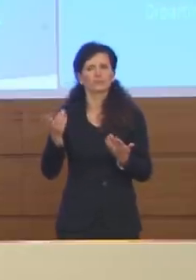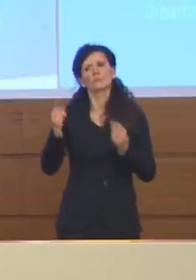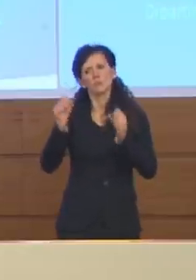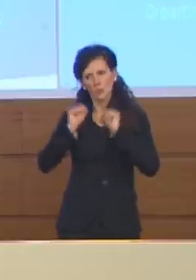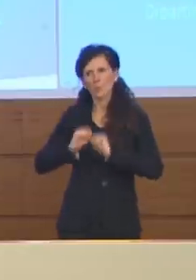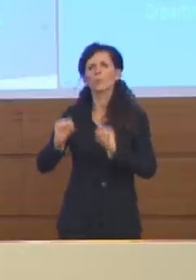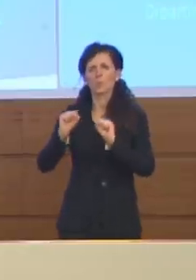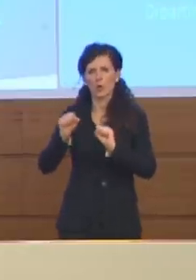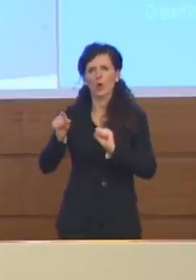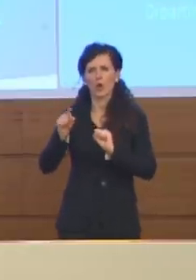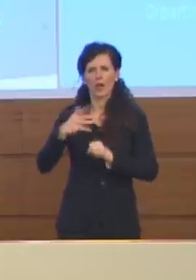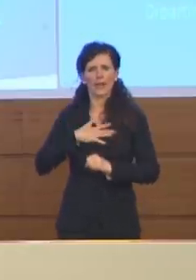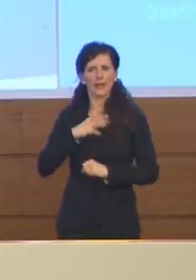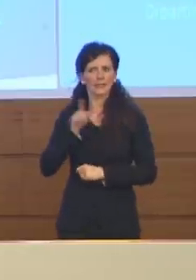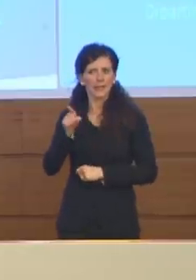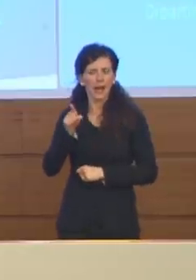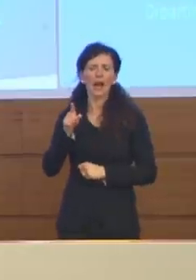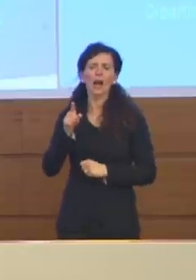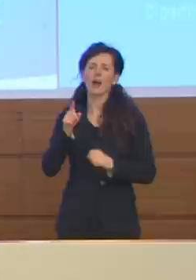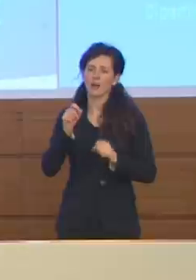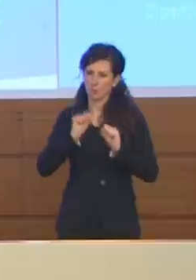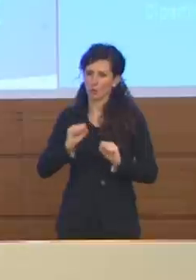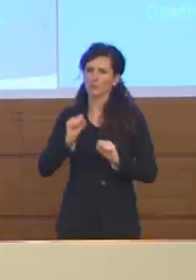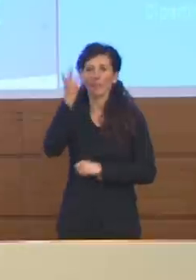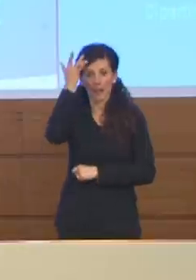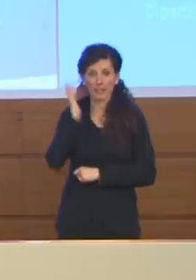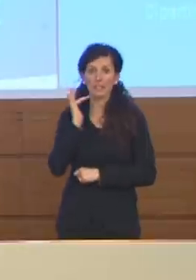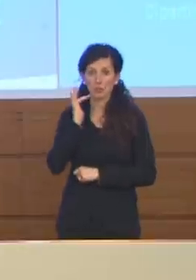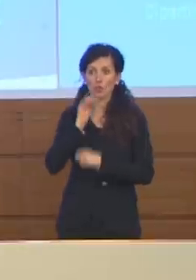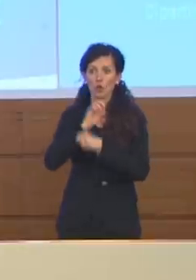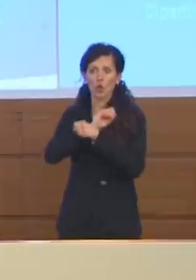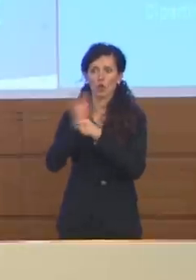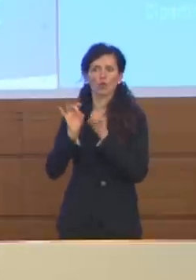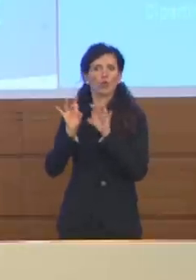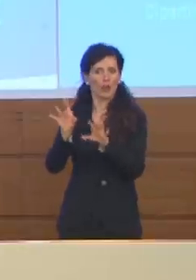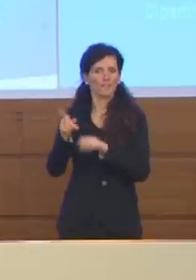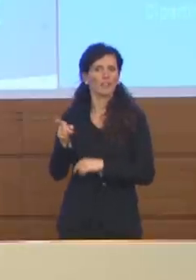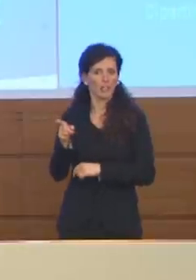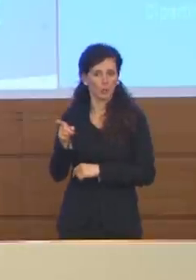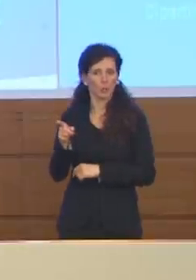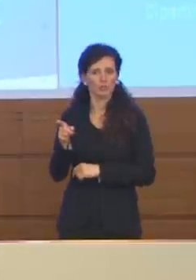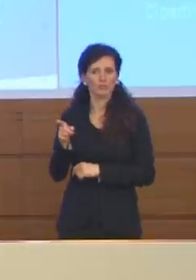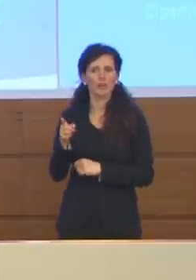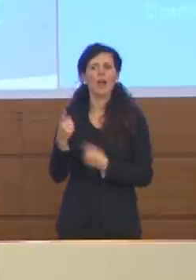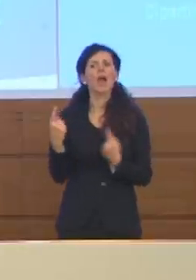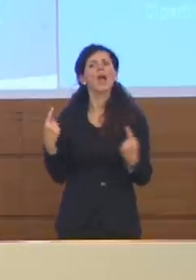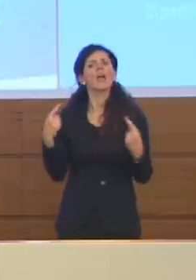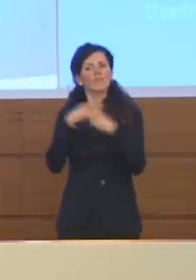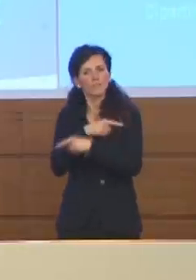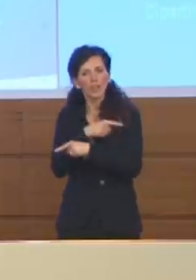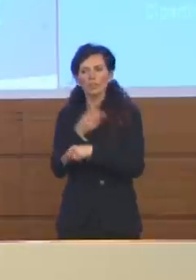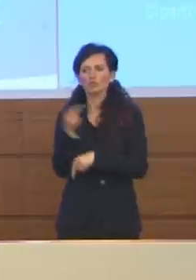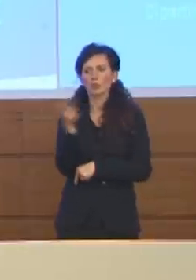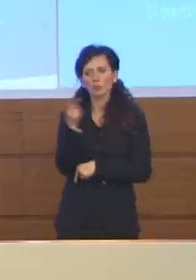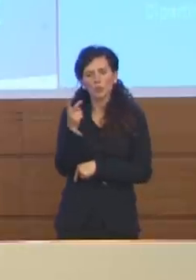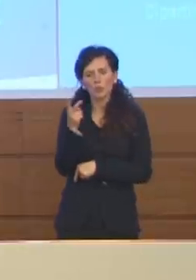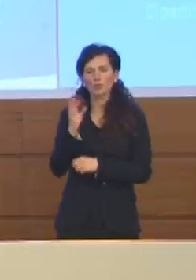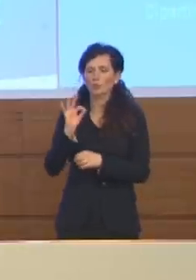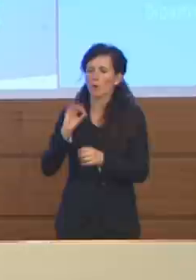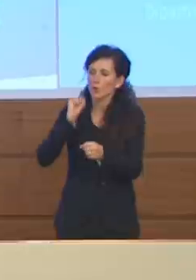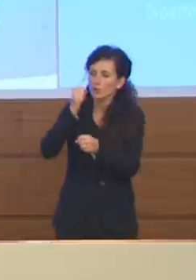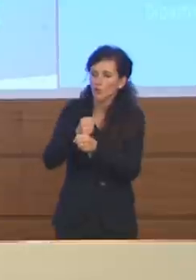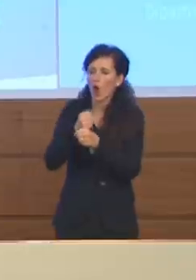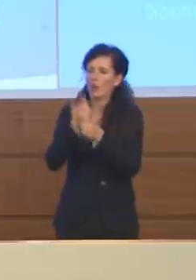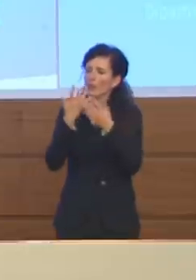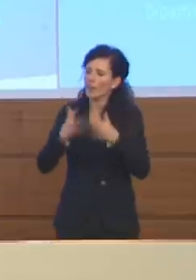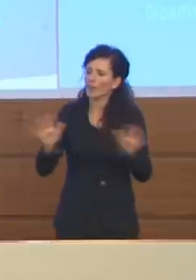potenzialmente a rischio per un esito non favorevole al fatto che invece le loro storie felicemente